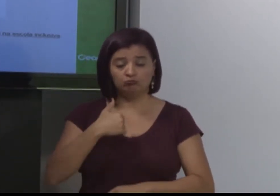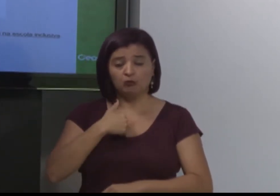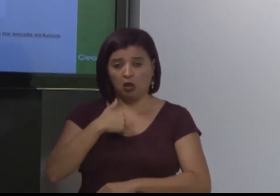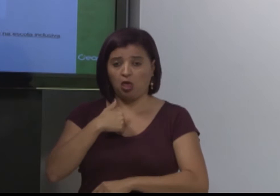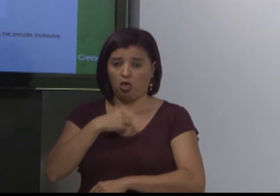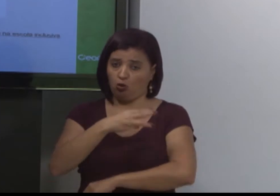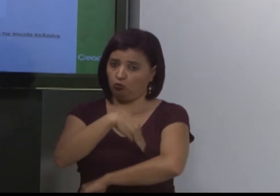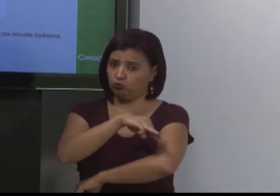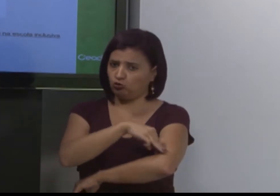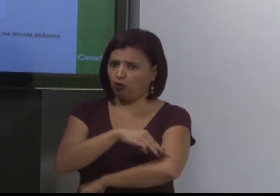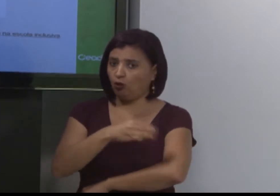que